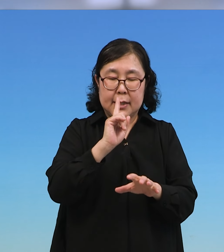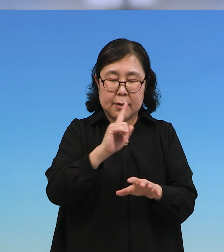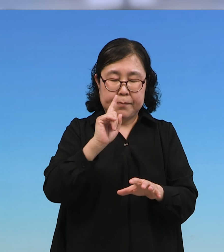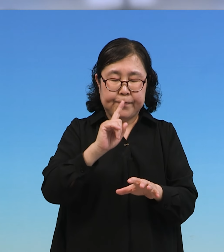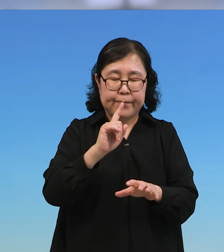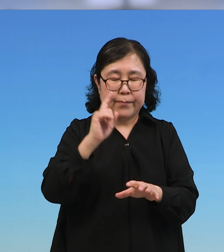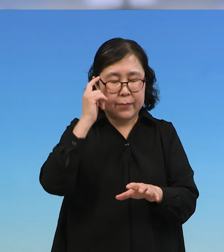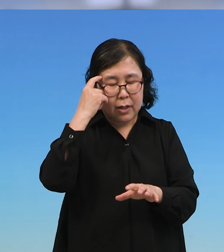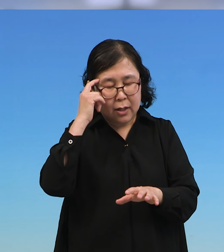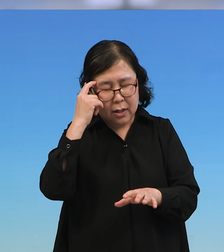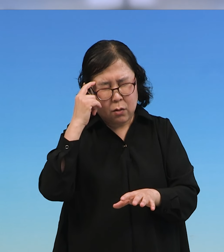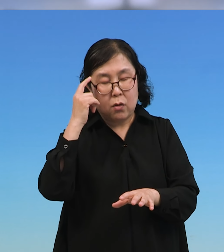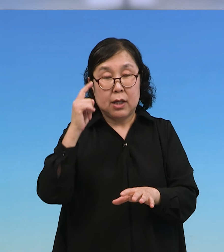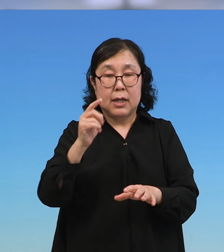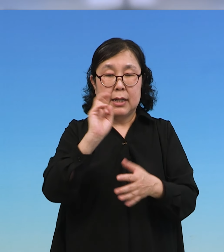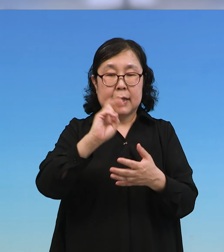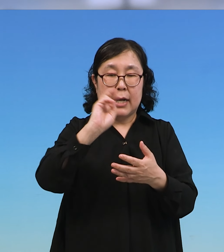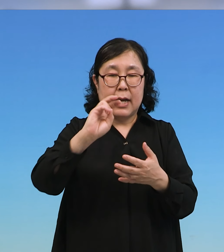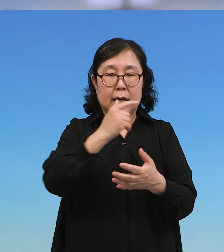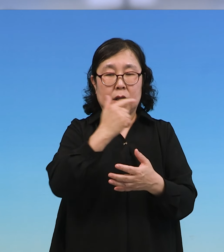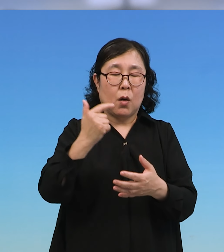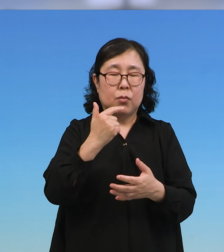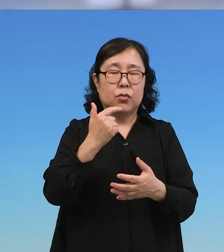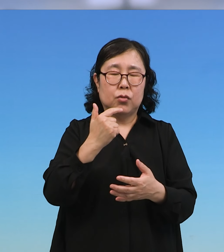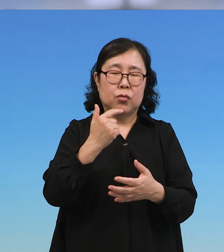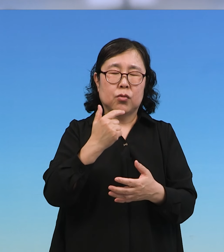눈물겨워요. 교회를 교회되게,